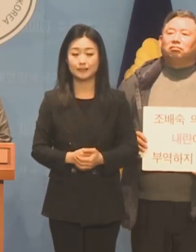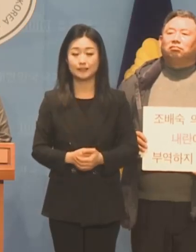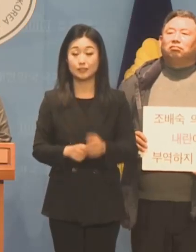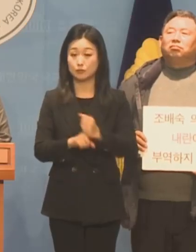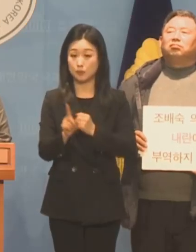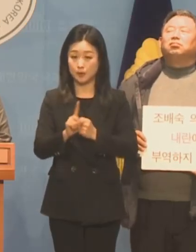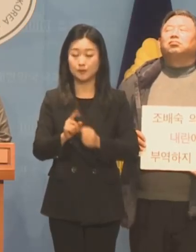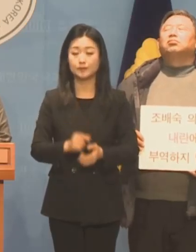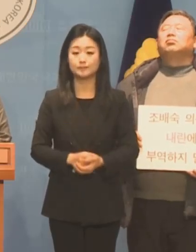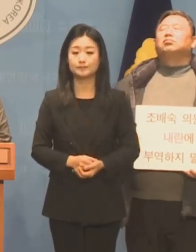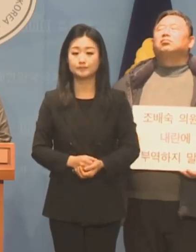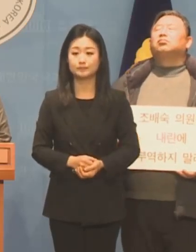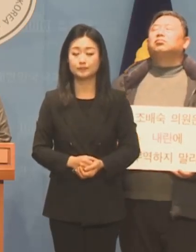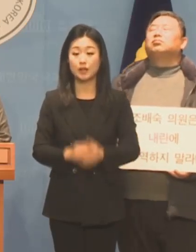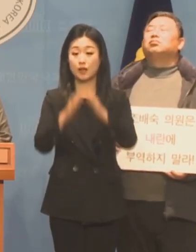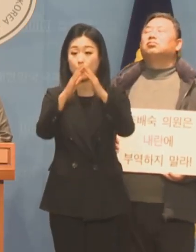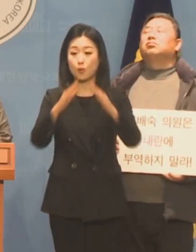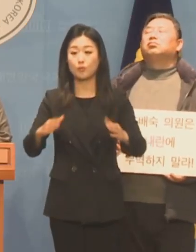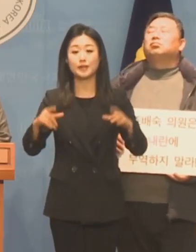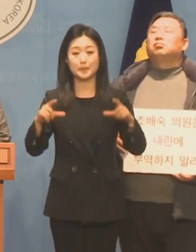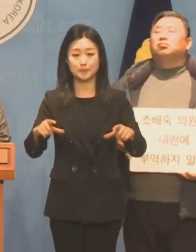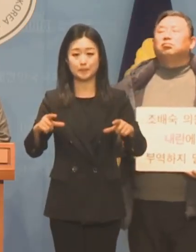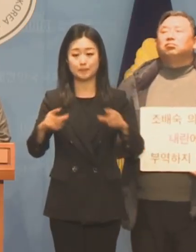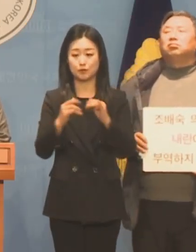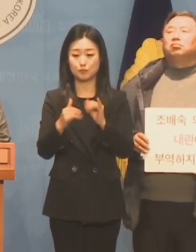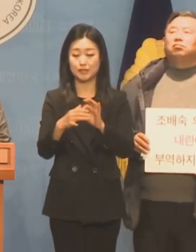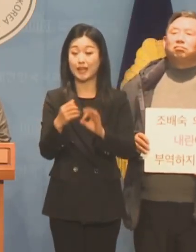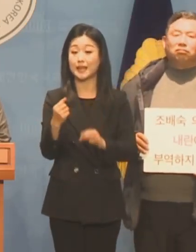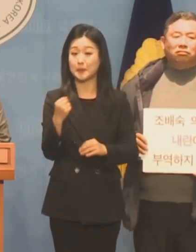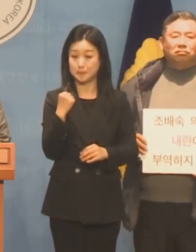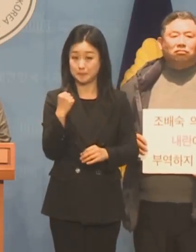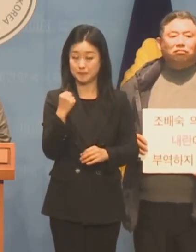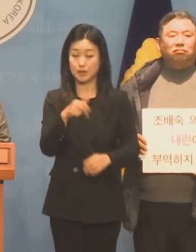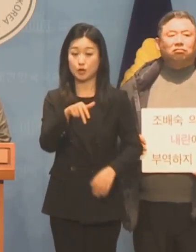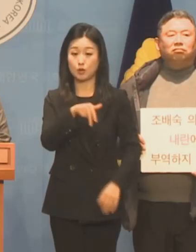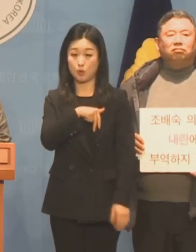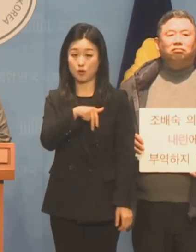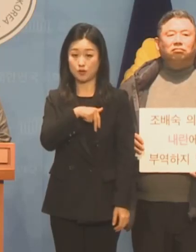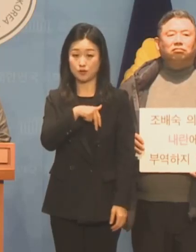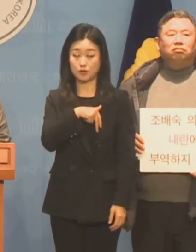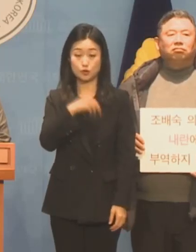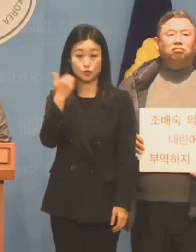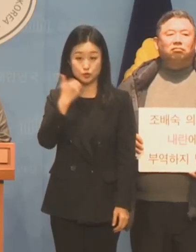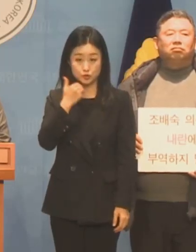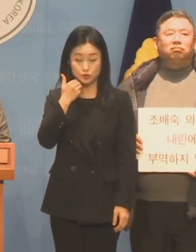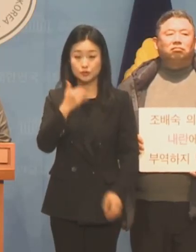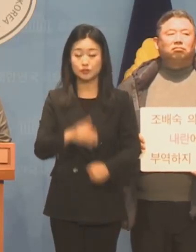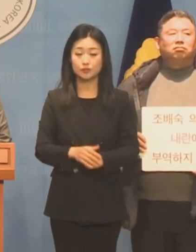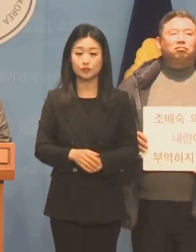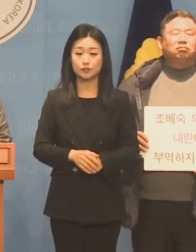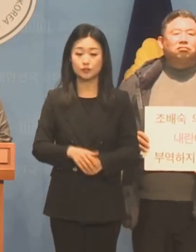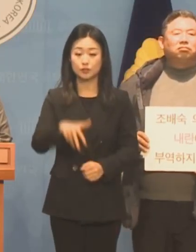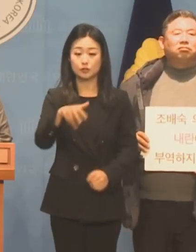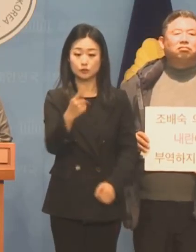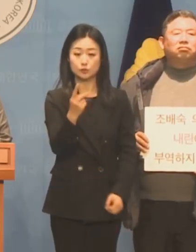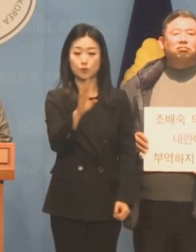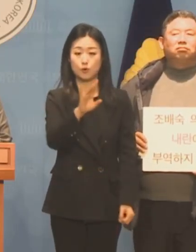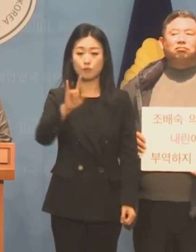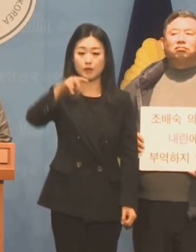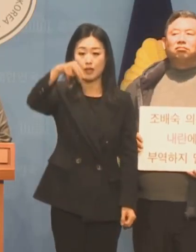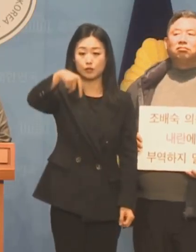요는 호남의 국민의힘 의원 중에 호남 의원이신